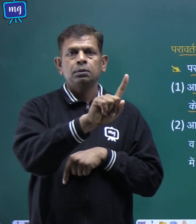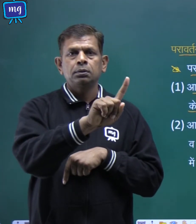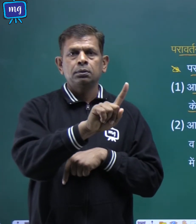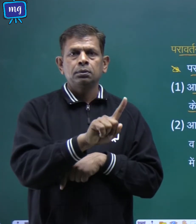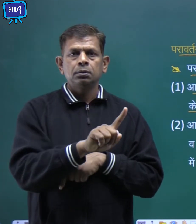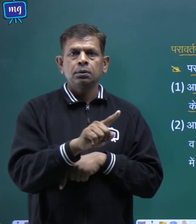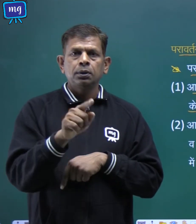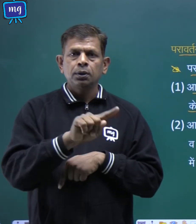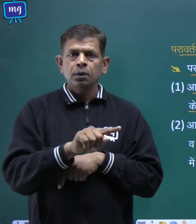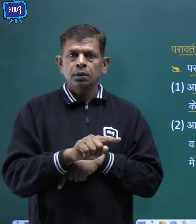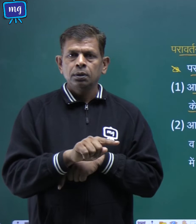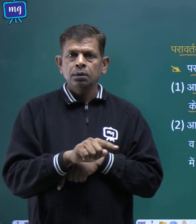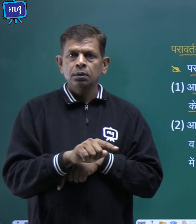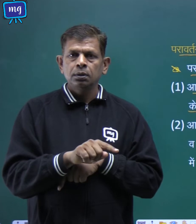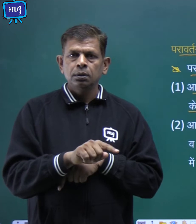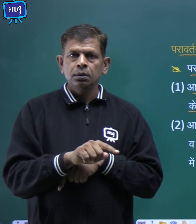ये